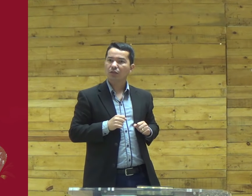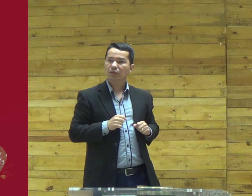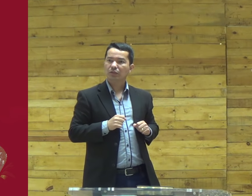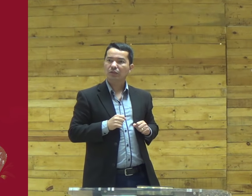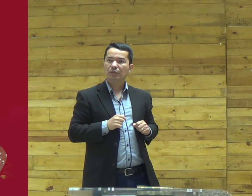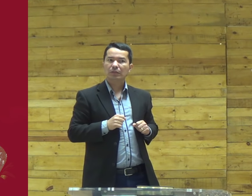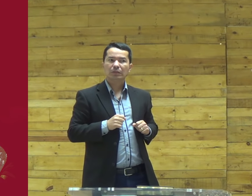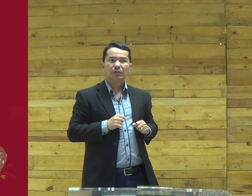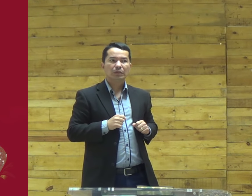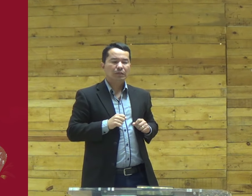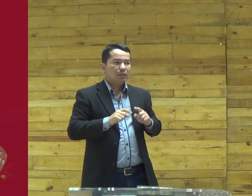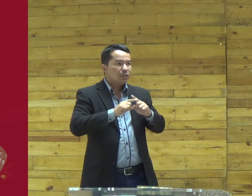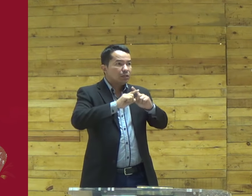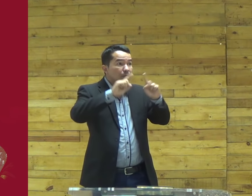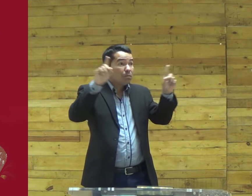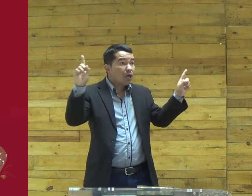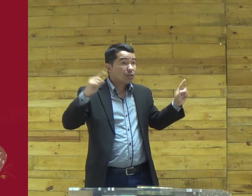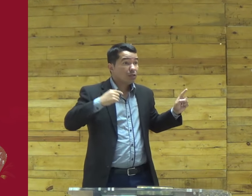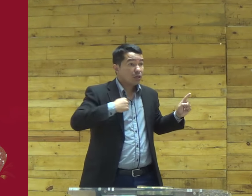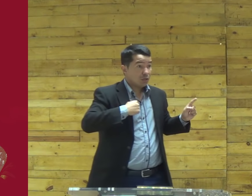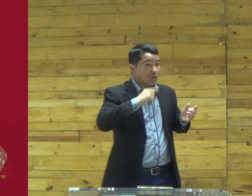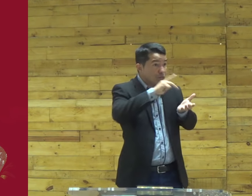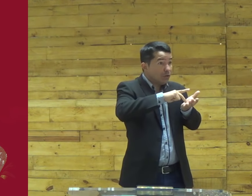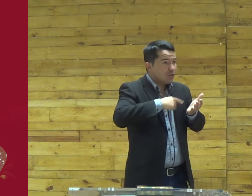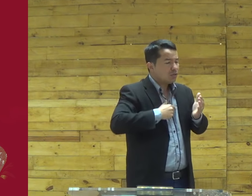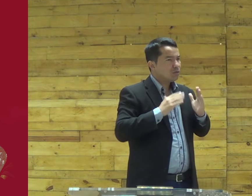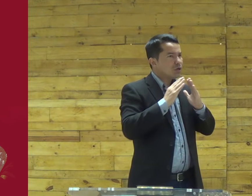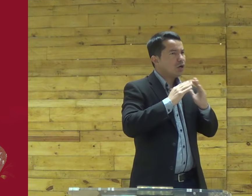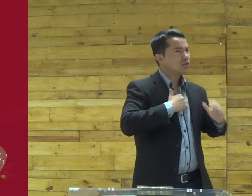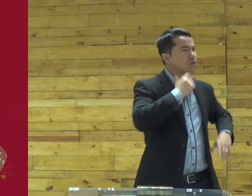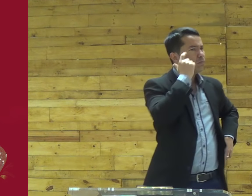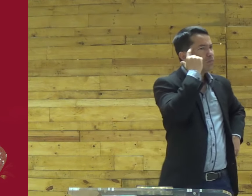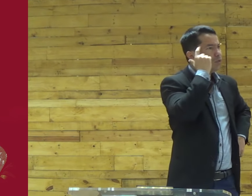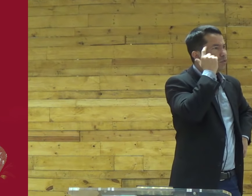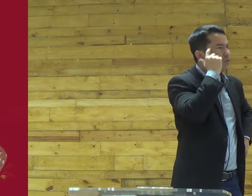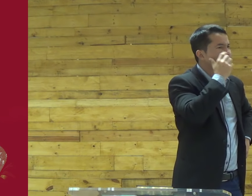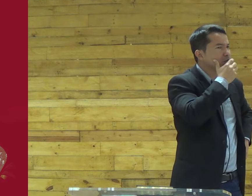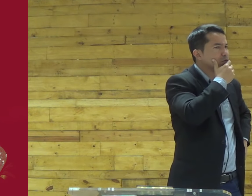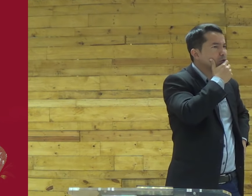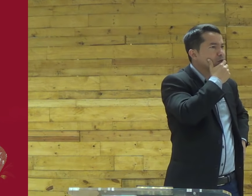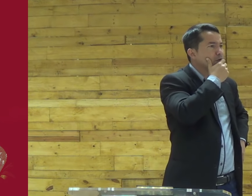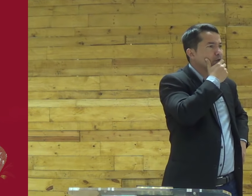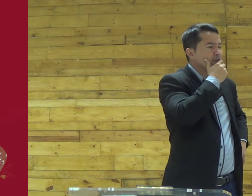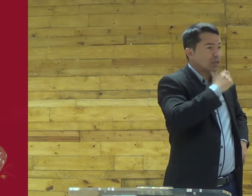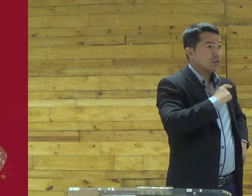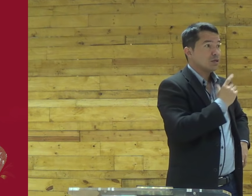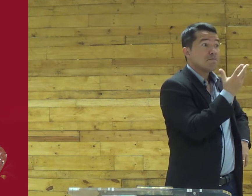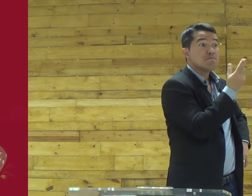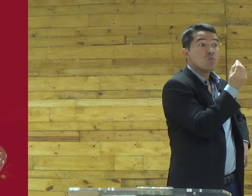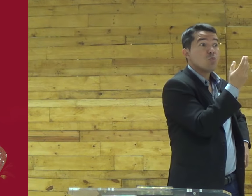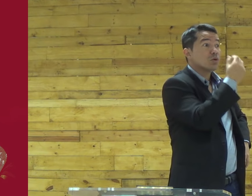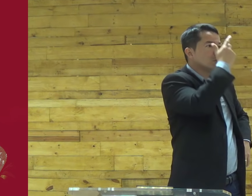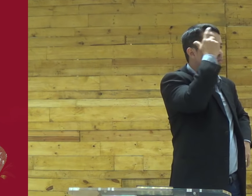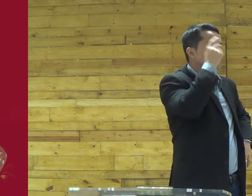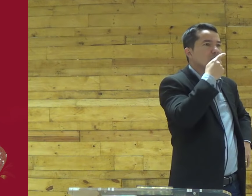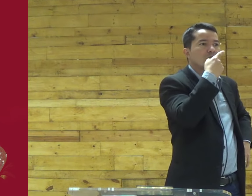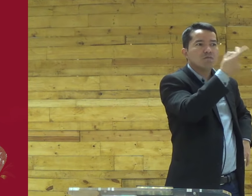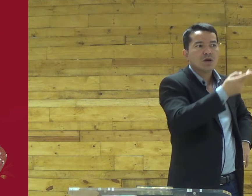maldição. Isso não é uma coisa boa. De verdade. Eu fiquei pensando, né? Mas o que que significa isso? Porque tem muitas